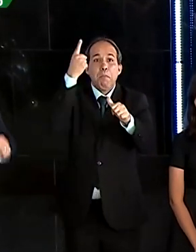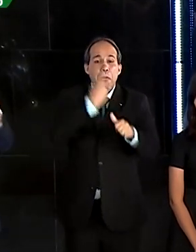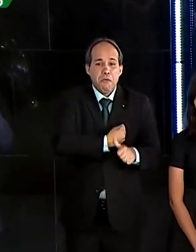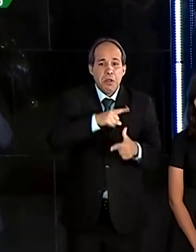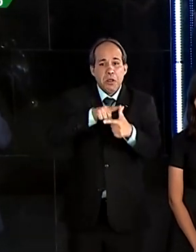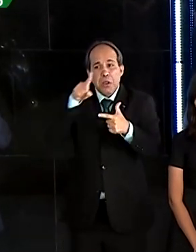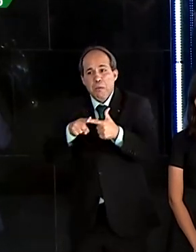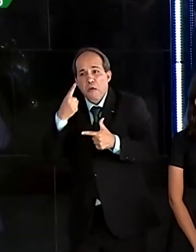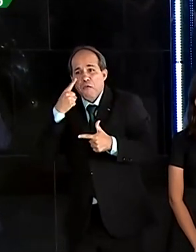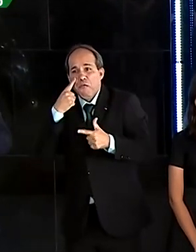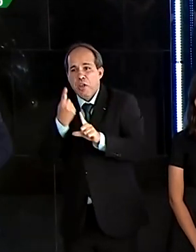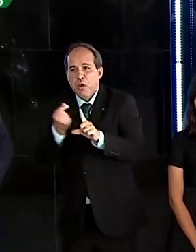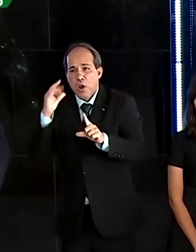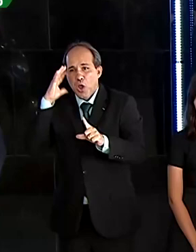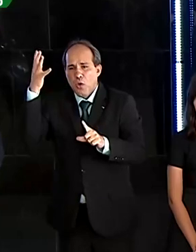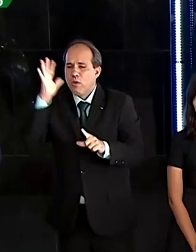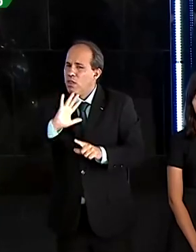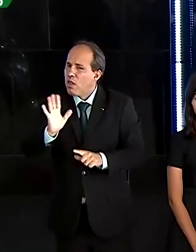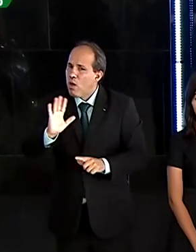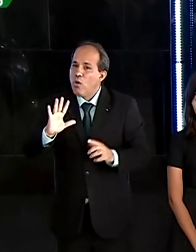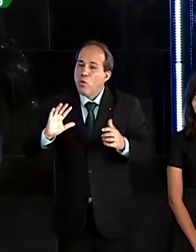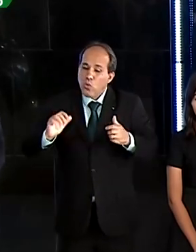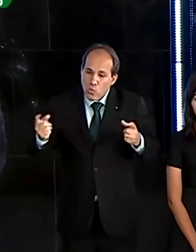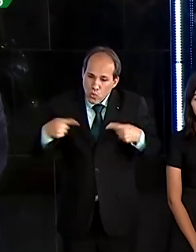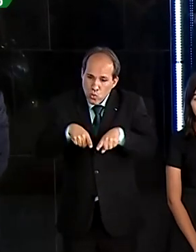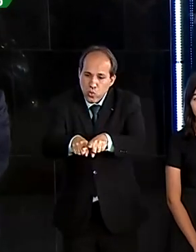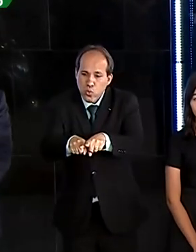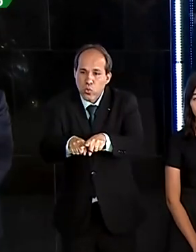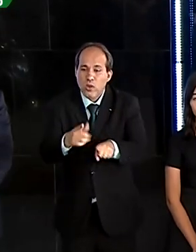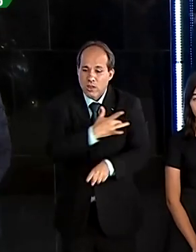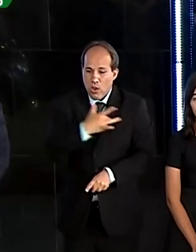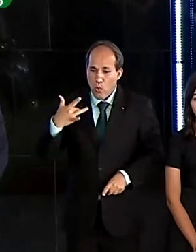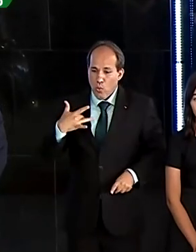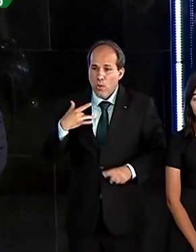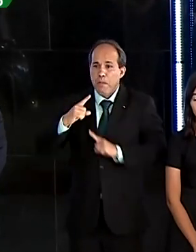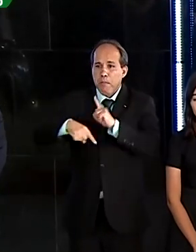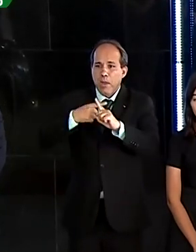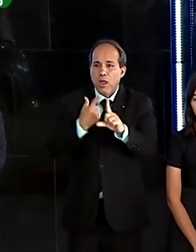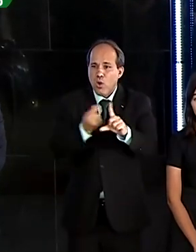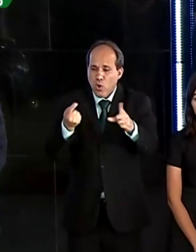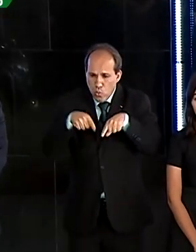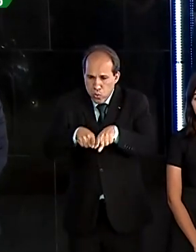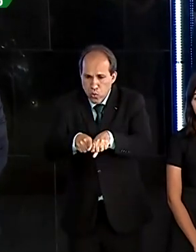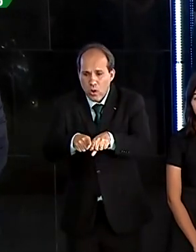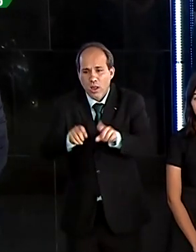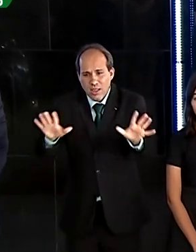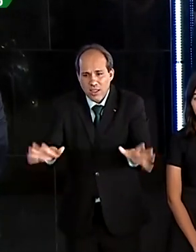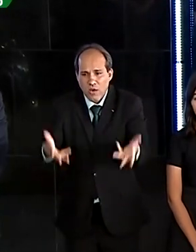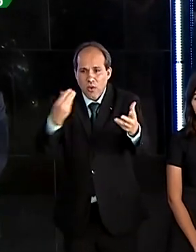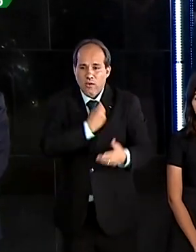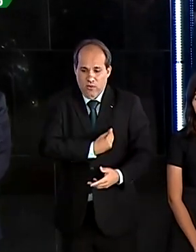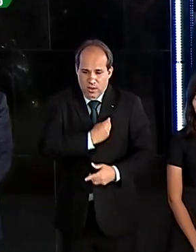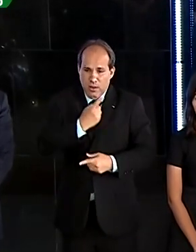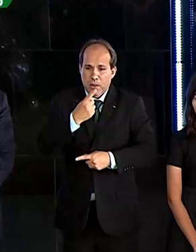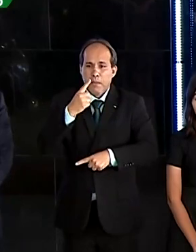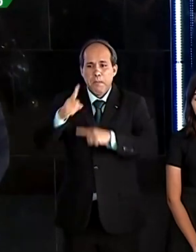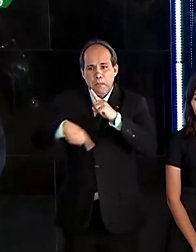Não. Mãos dadas, economia e saúde, mãos dadas pela vida, pela